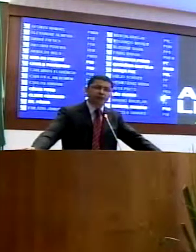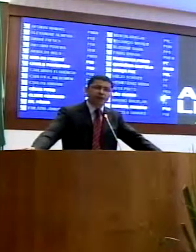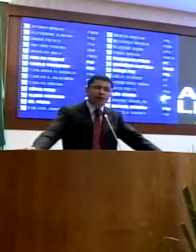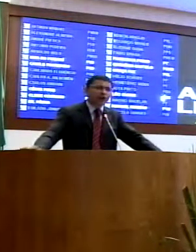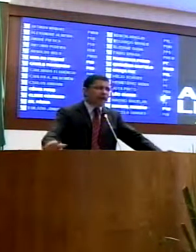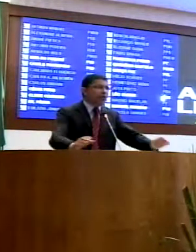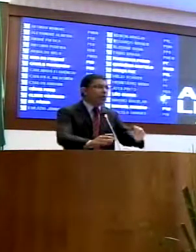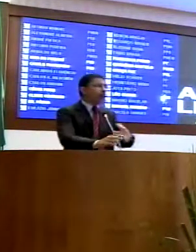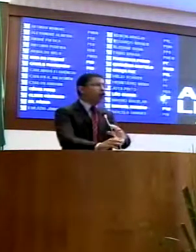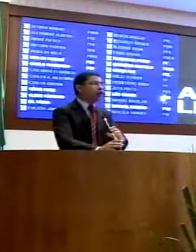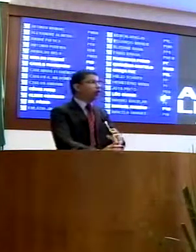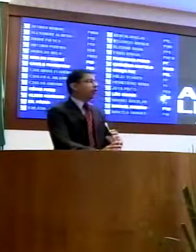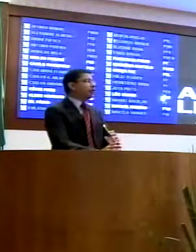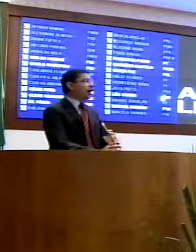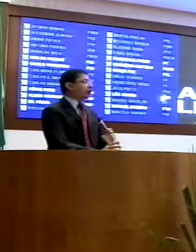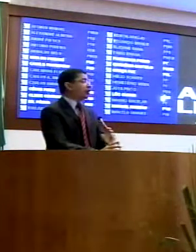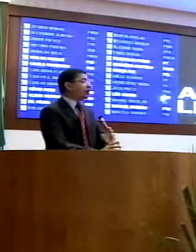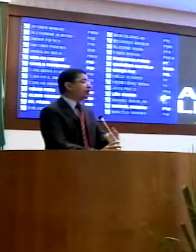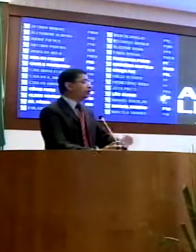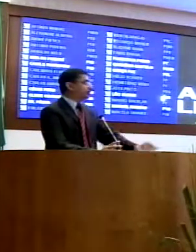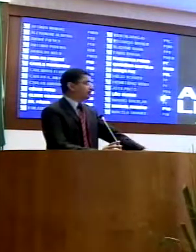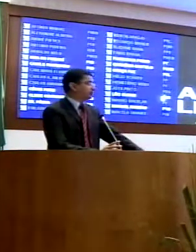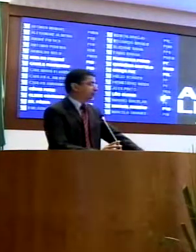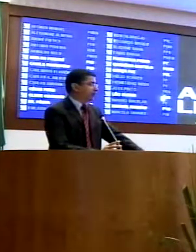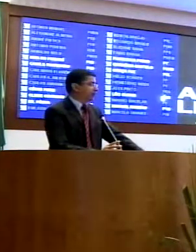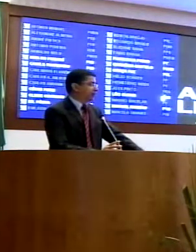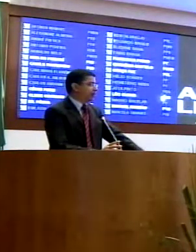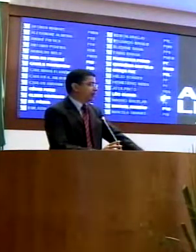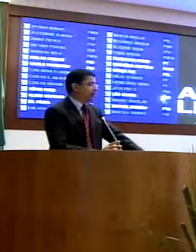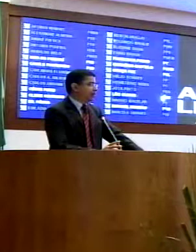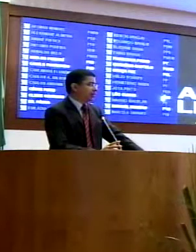caos. Quando terminou o jogo, eu fui para um restaurante